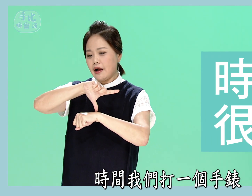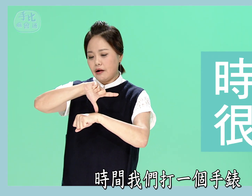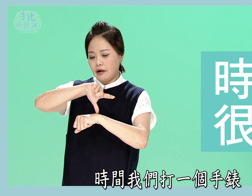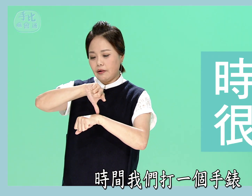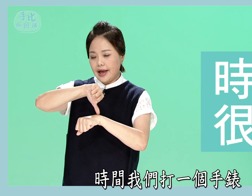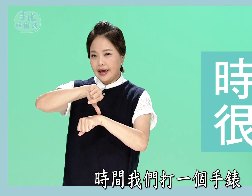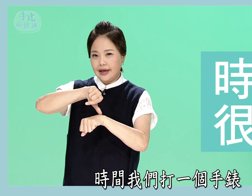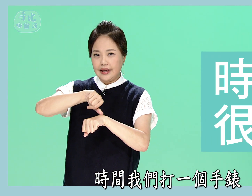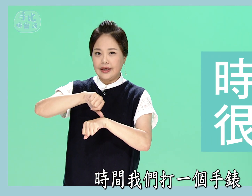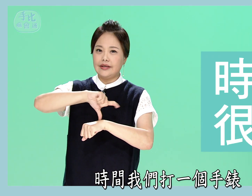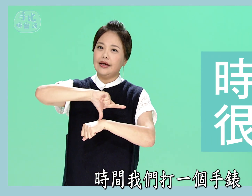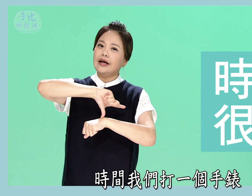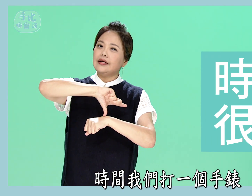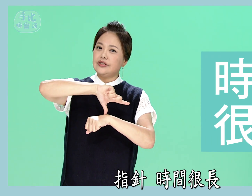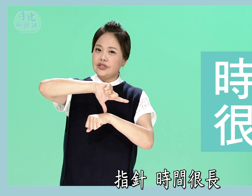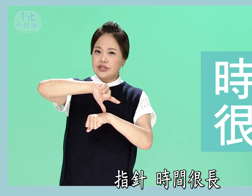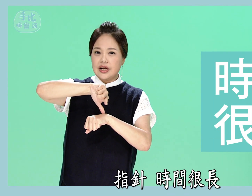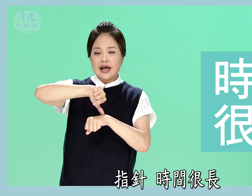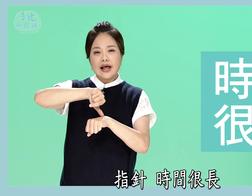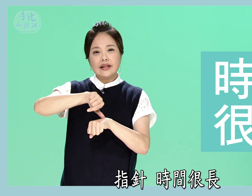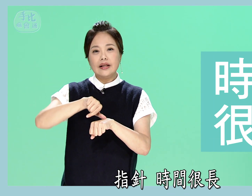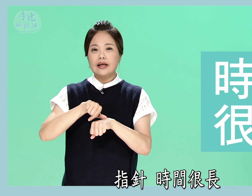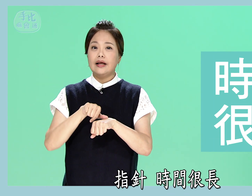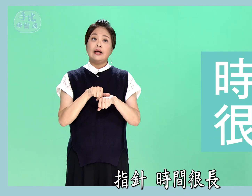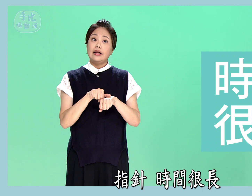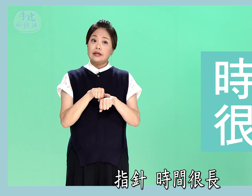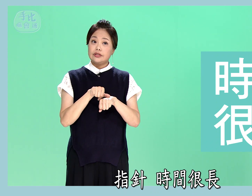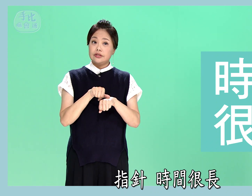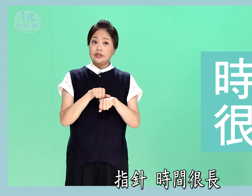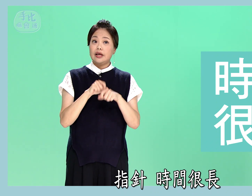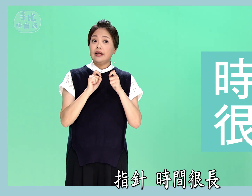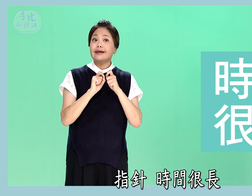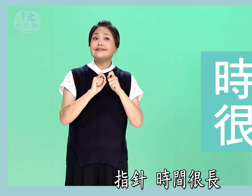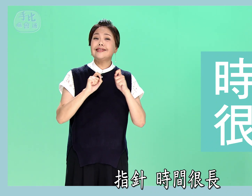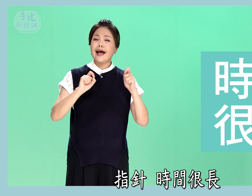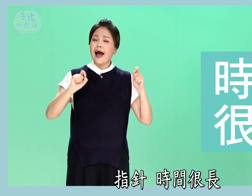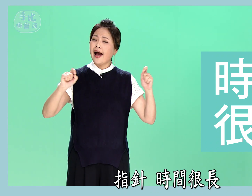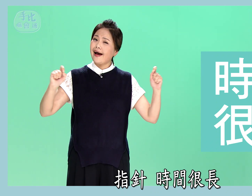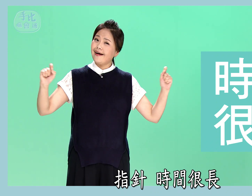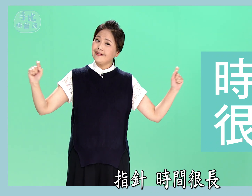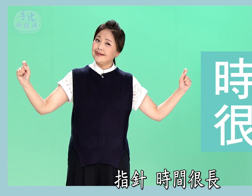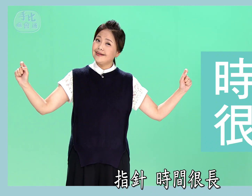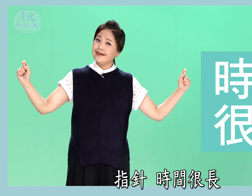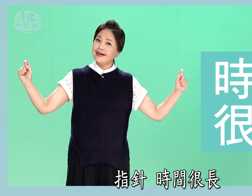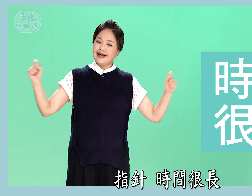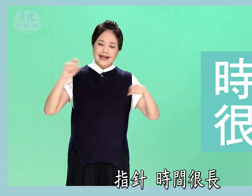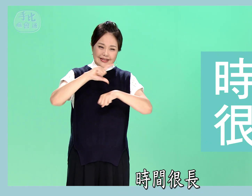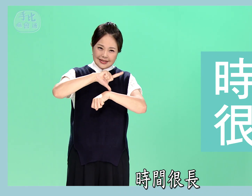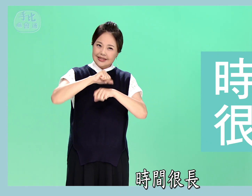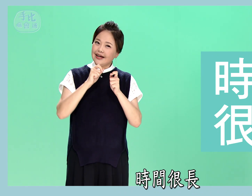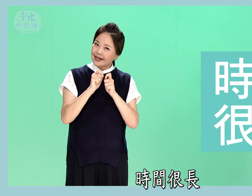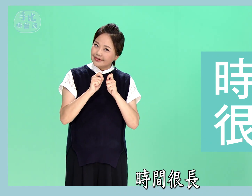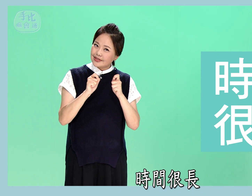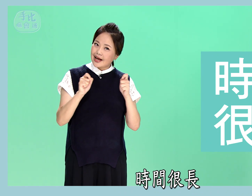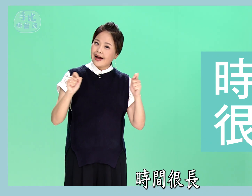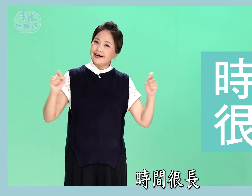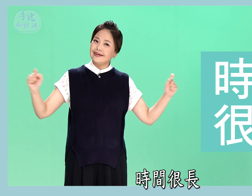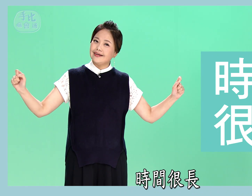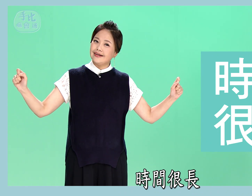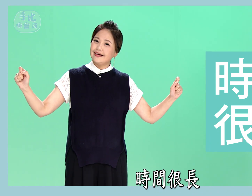表，指针，时间很长，时间很长。